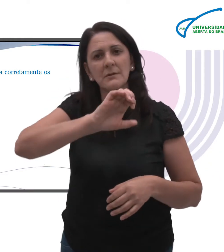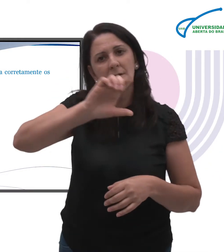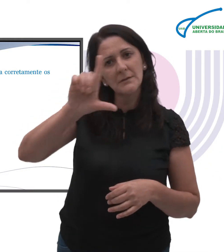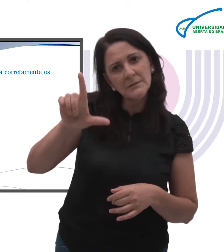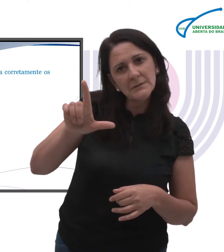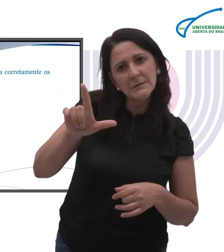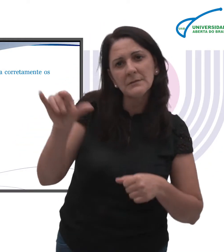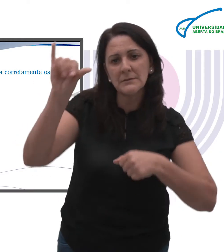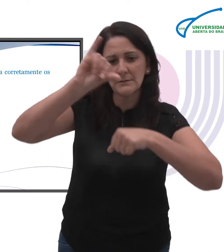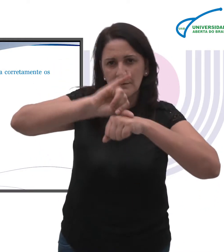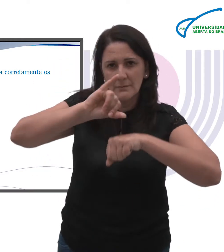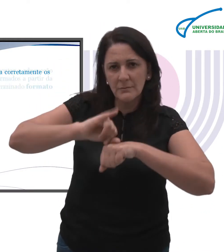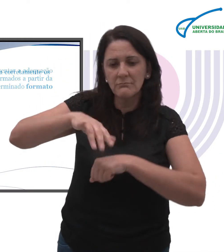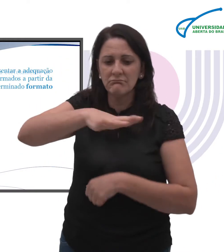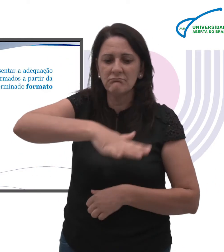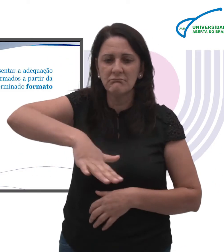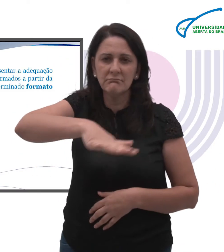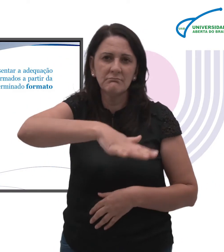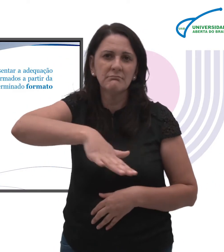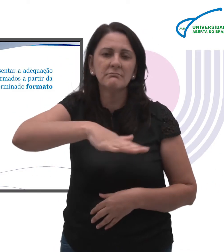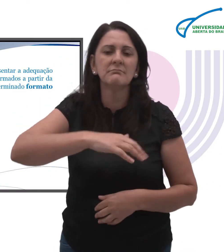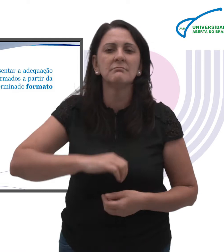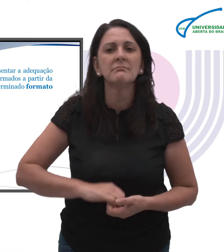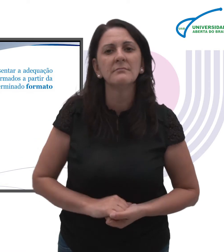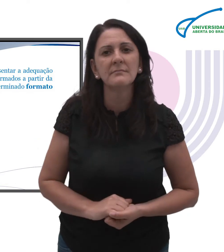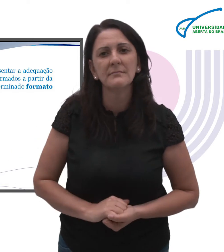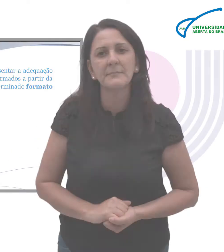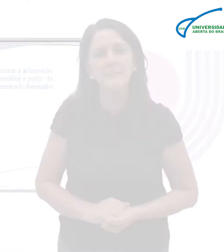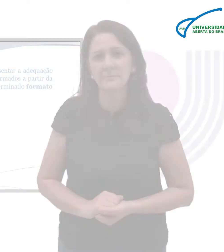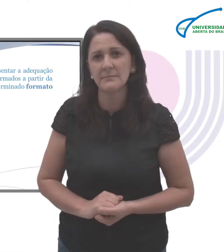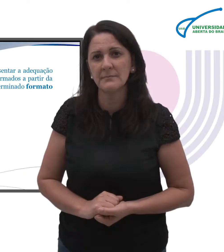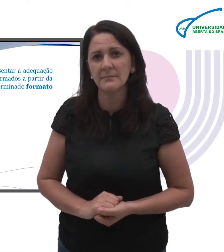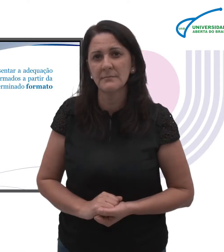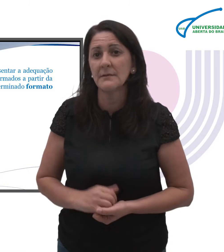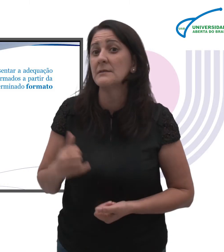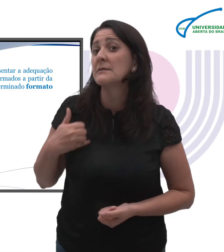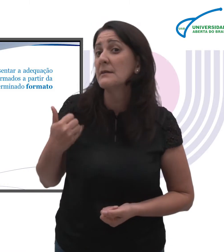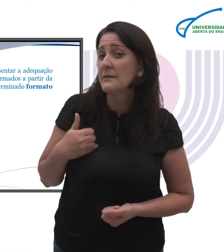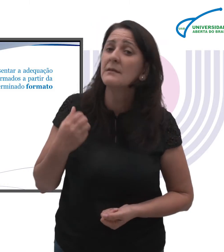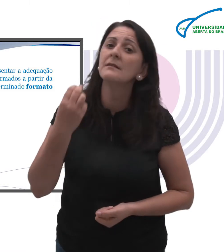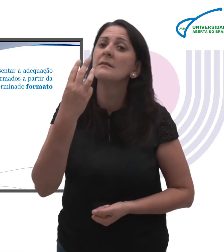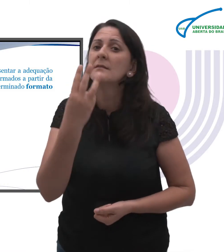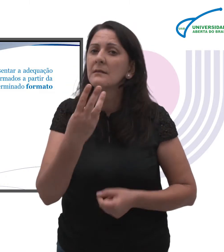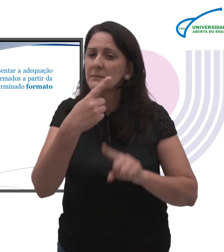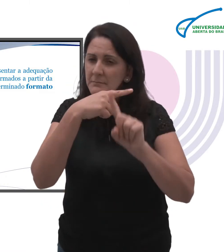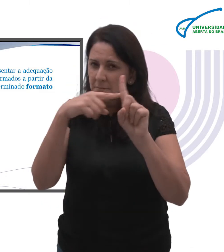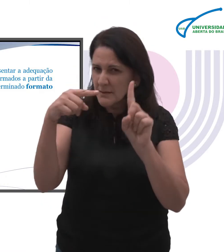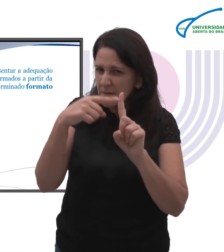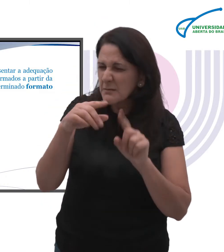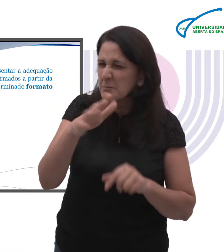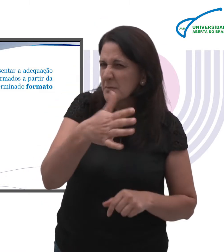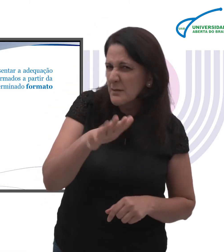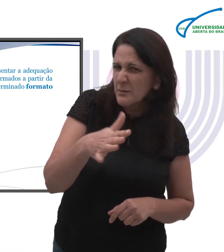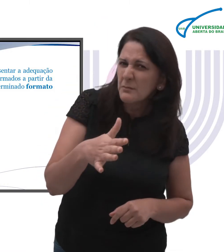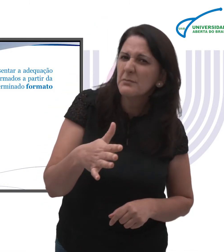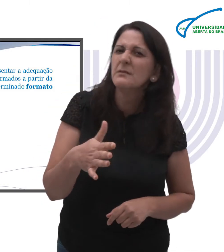a objetos presentes no ambiente. Aos 3 anos e meio, mais ou menos, a